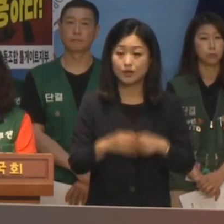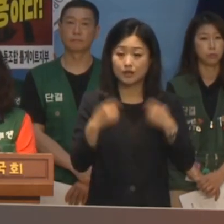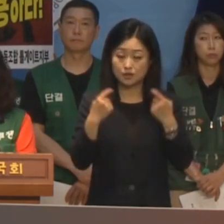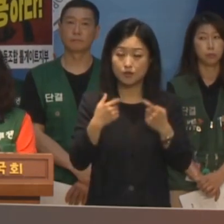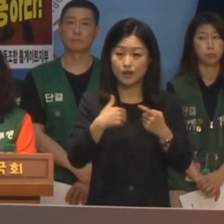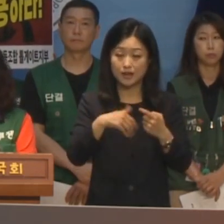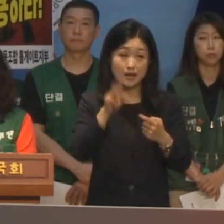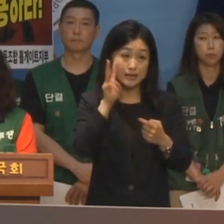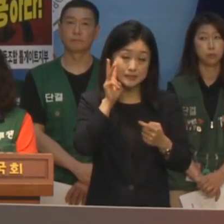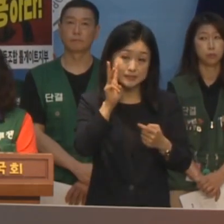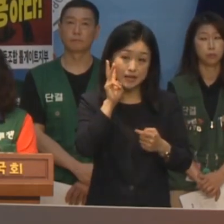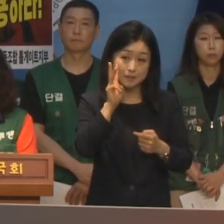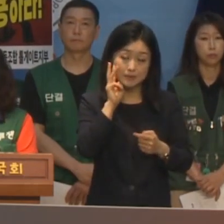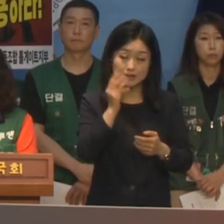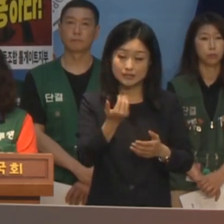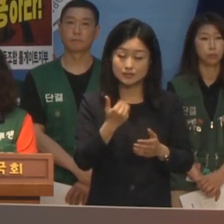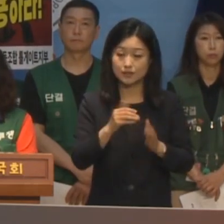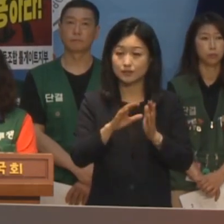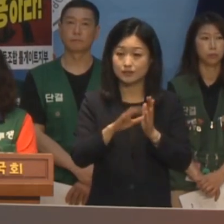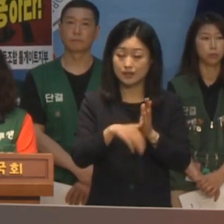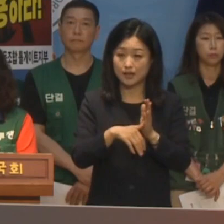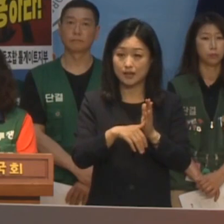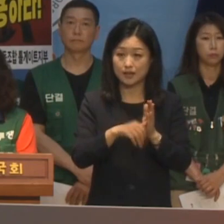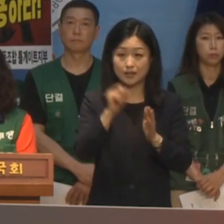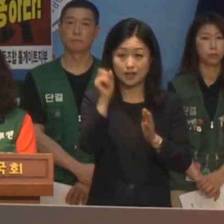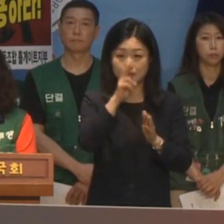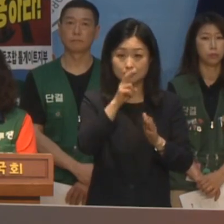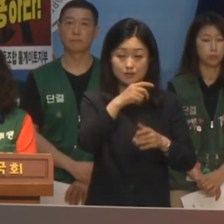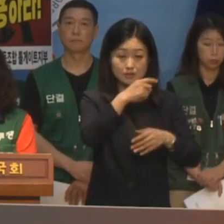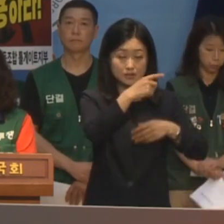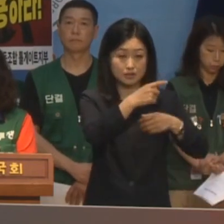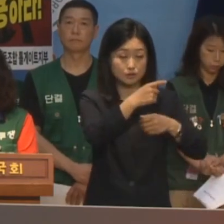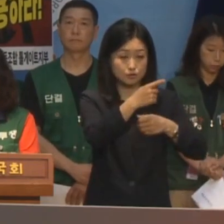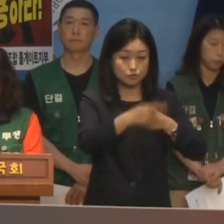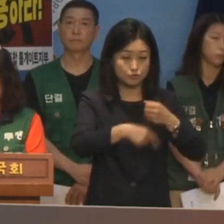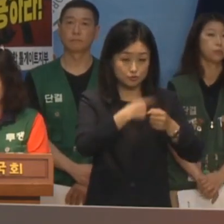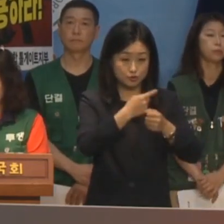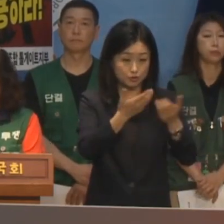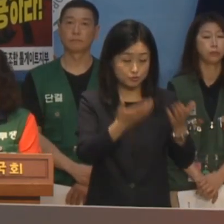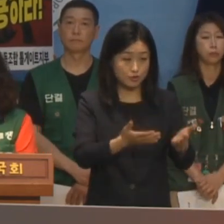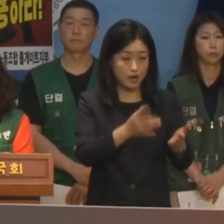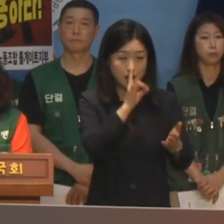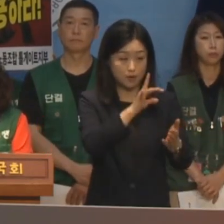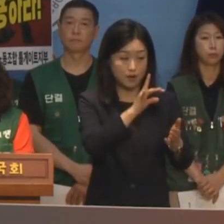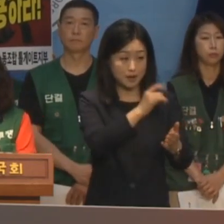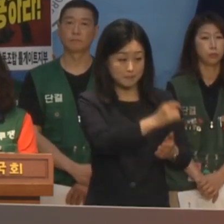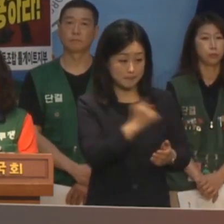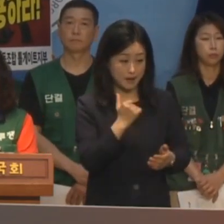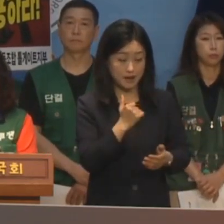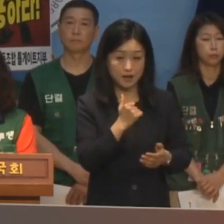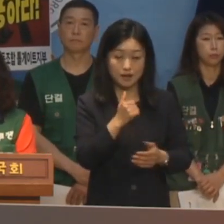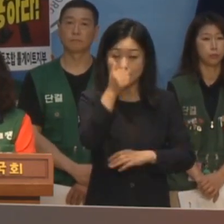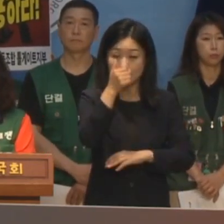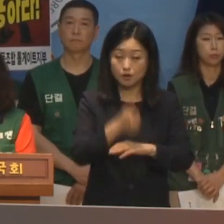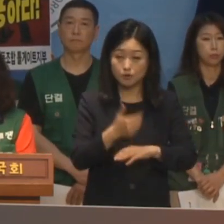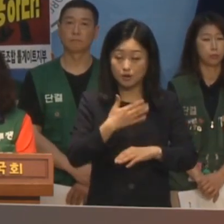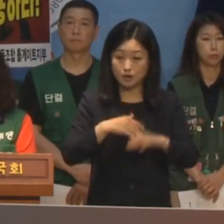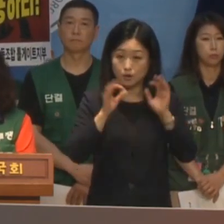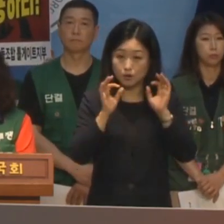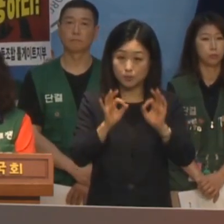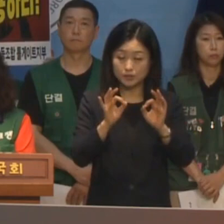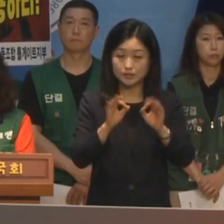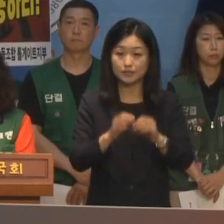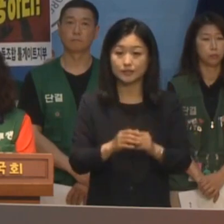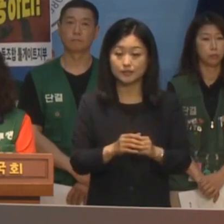가기 3일 전에 연차가 반려되었고 나중에 알게 된 사실은